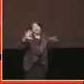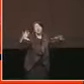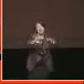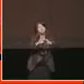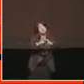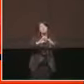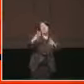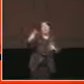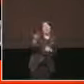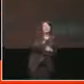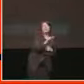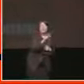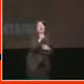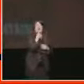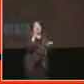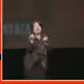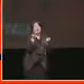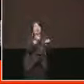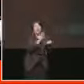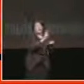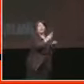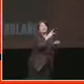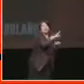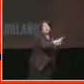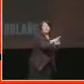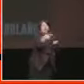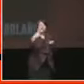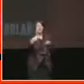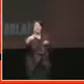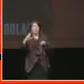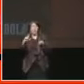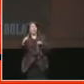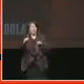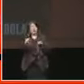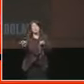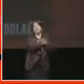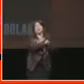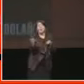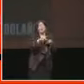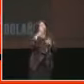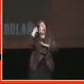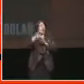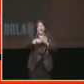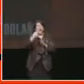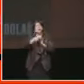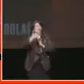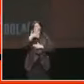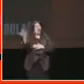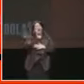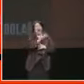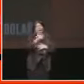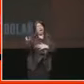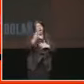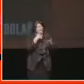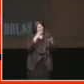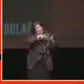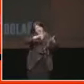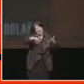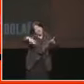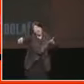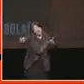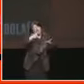beh quelli sarebbero Julio Cortazar e Roberto Bolagno e allora uno dei più grandi attori capaci di leggere la letteratura di farsi possedere